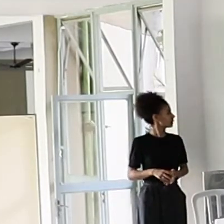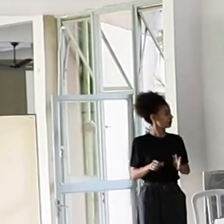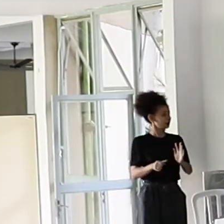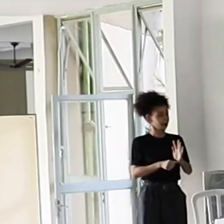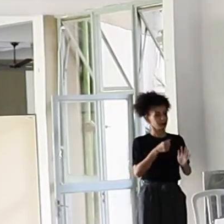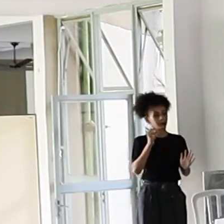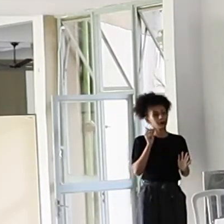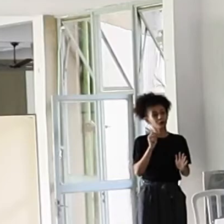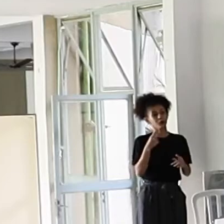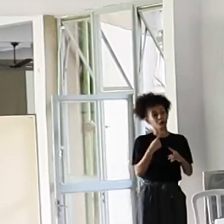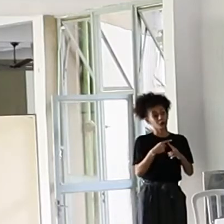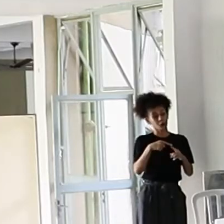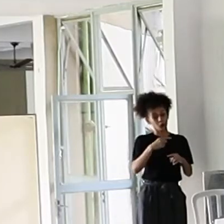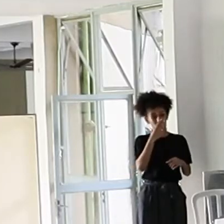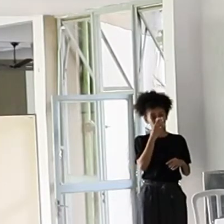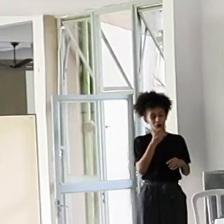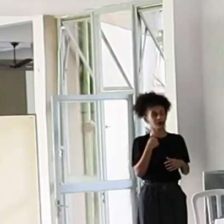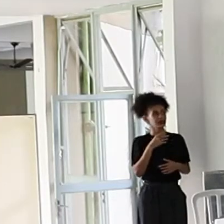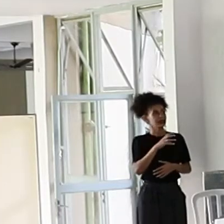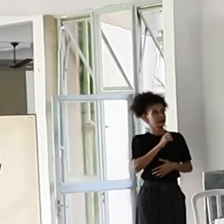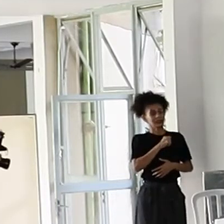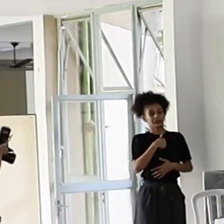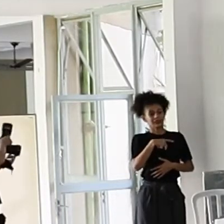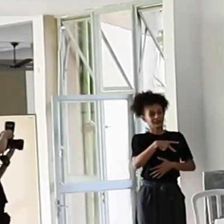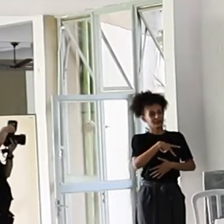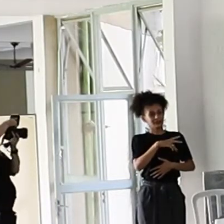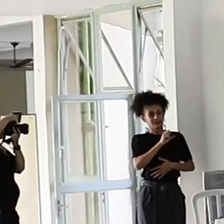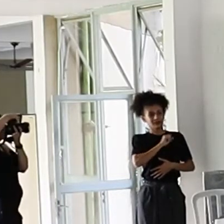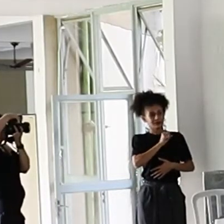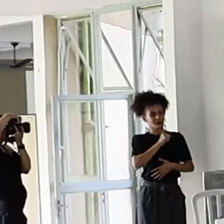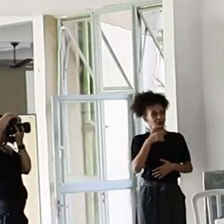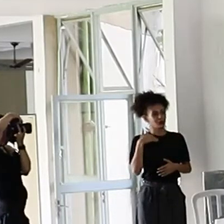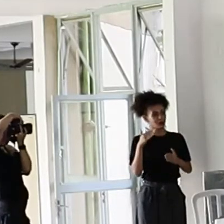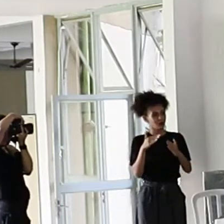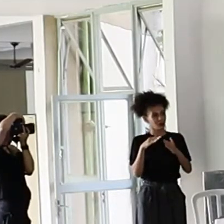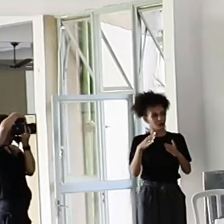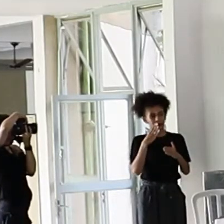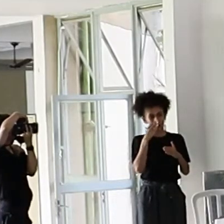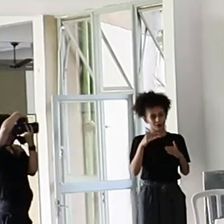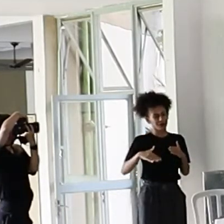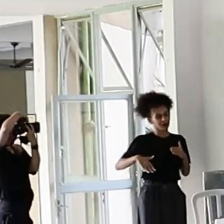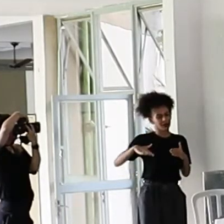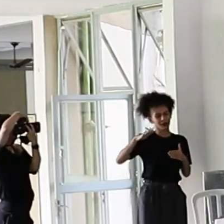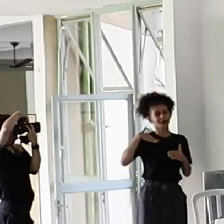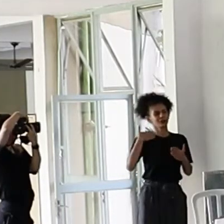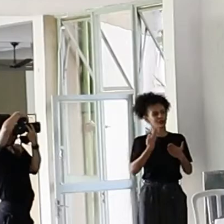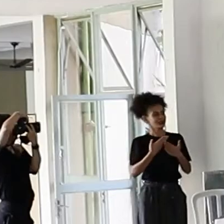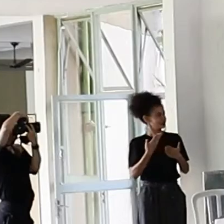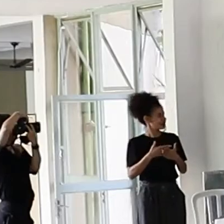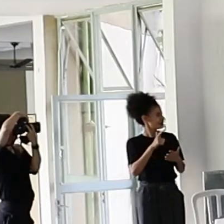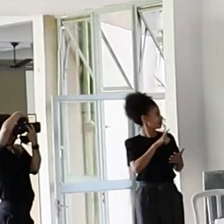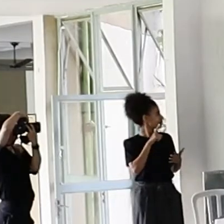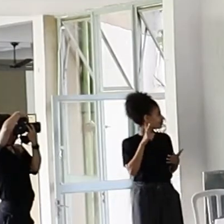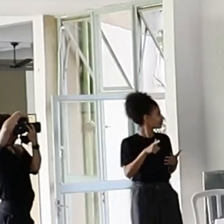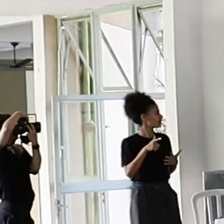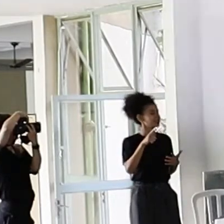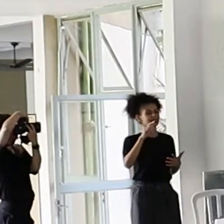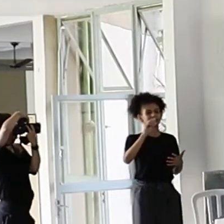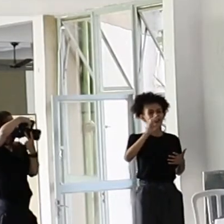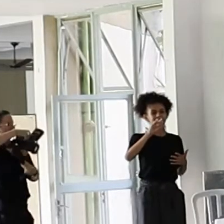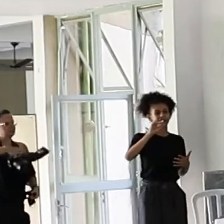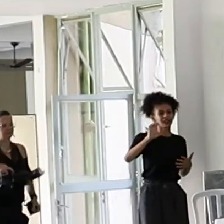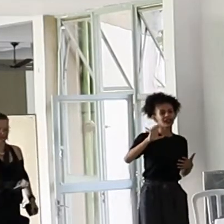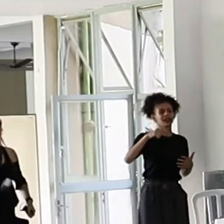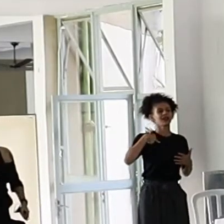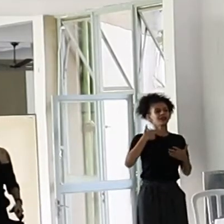primeiramente porque o Guará uma paixão pessoal morei aqui no bar a vida inteira estudei também o Gegê não se